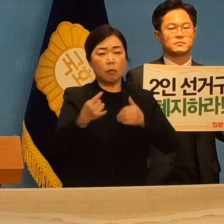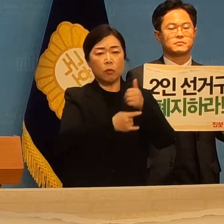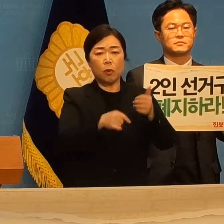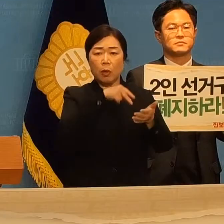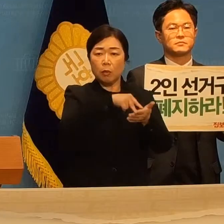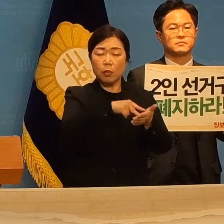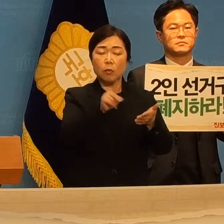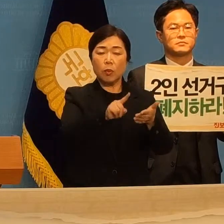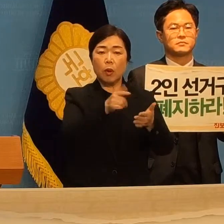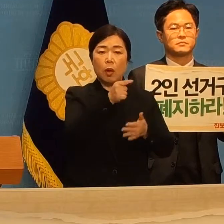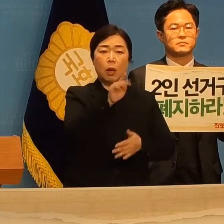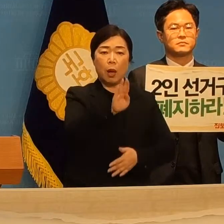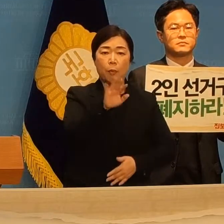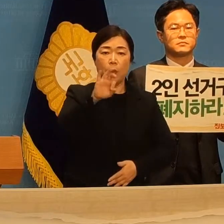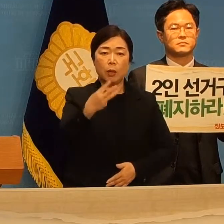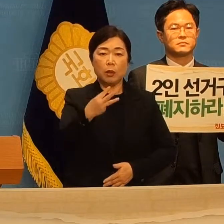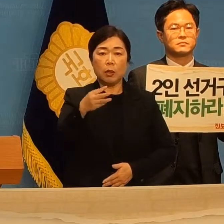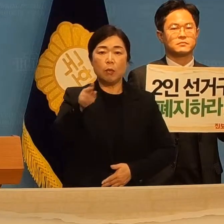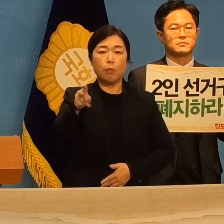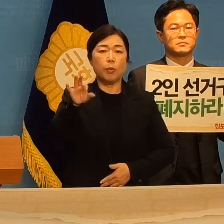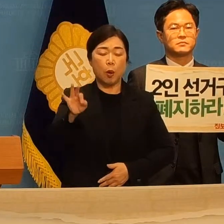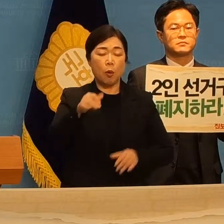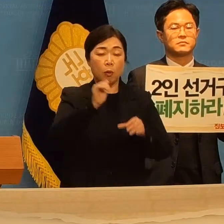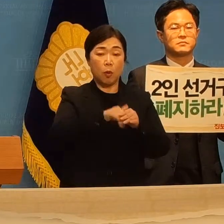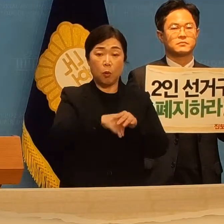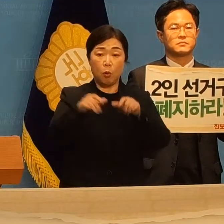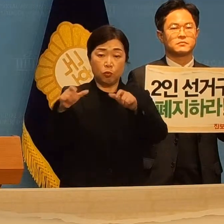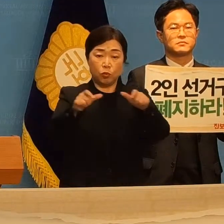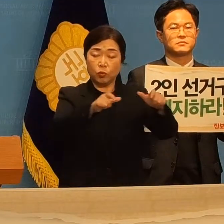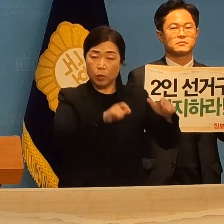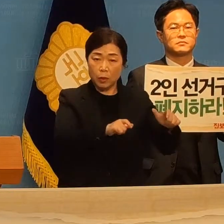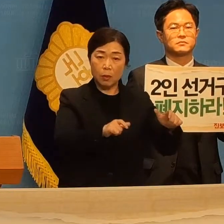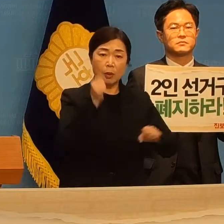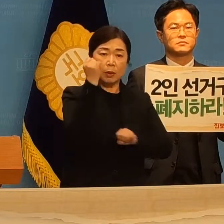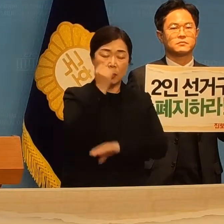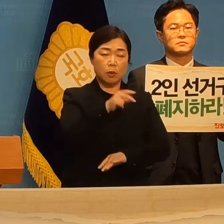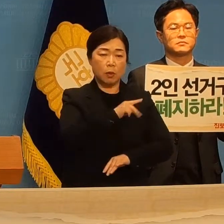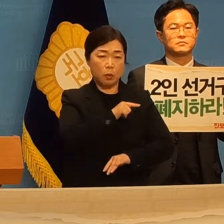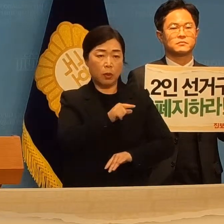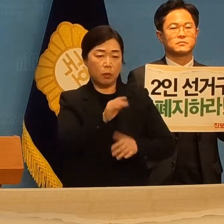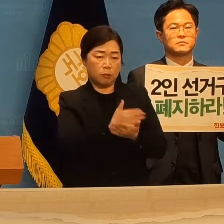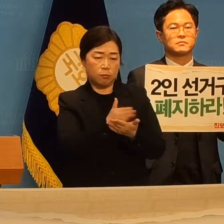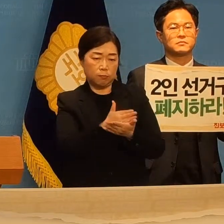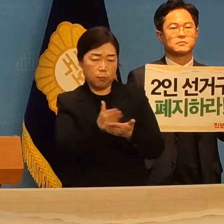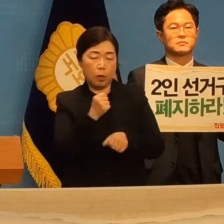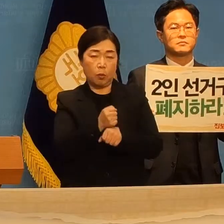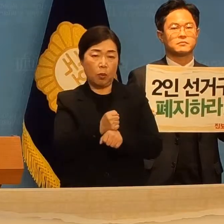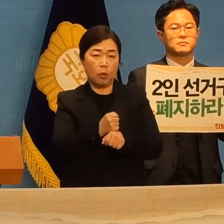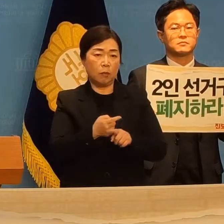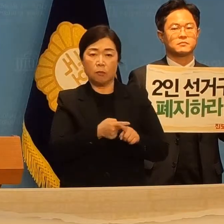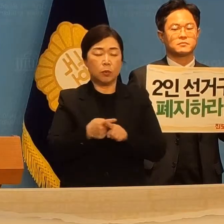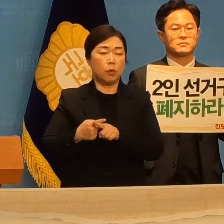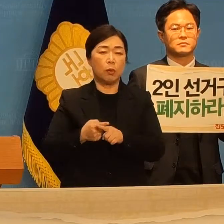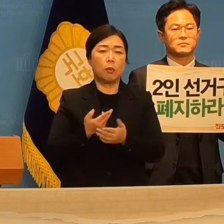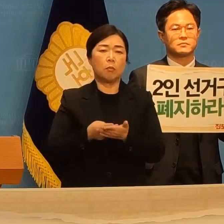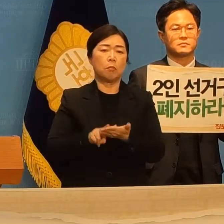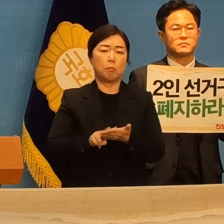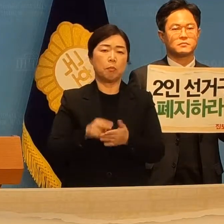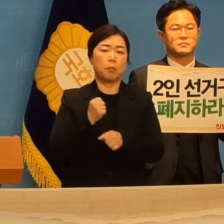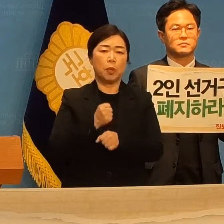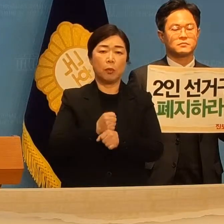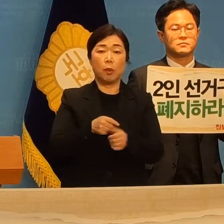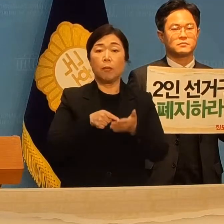기초의원 정수를 건드리지 않는 범위 내에서 선거구 내 동편제를 무리하게 변경하는 안을